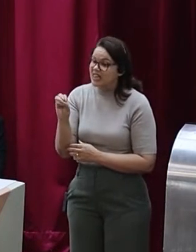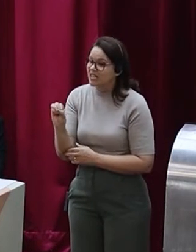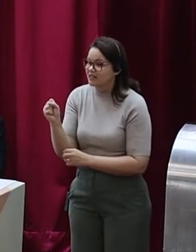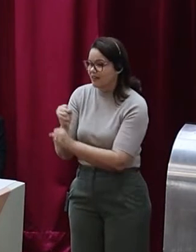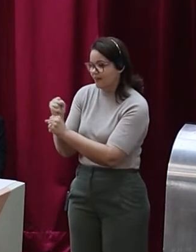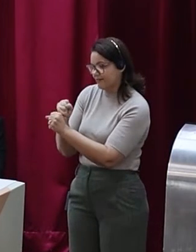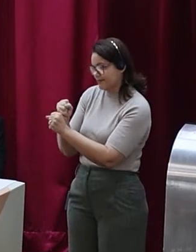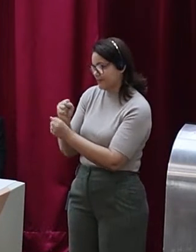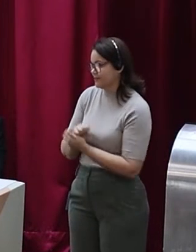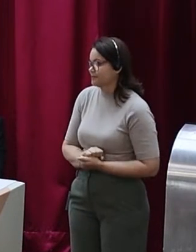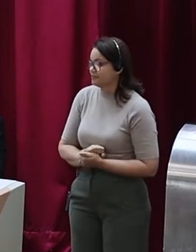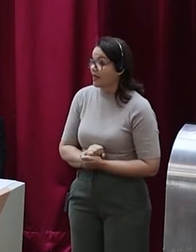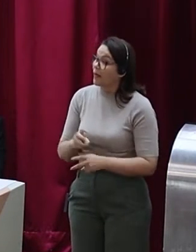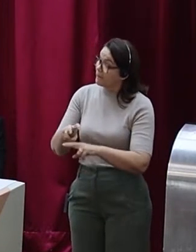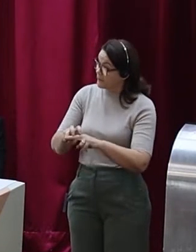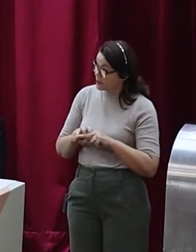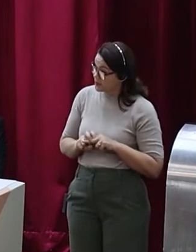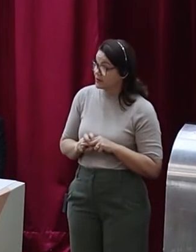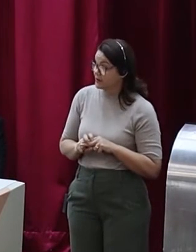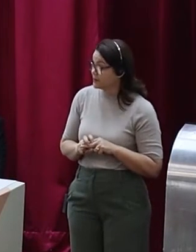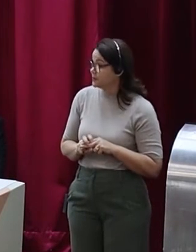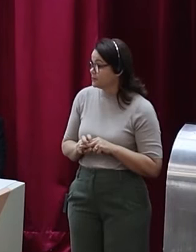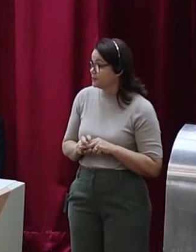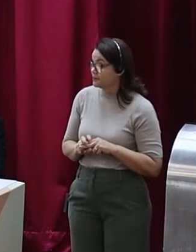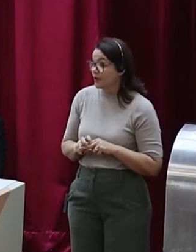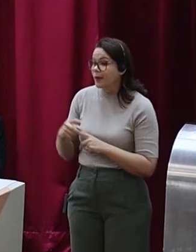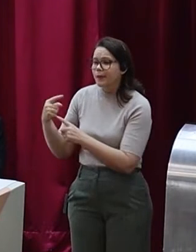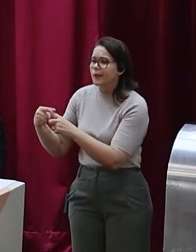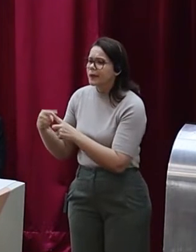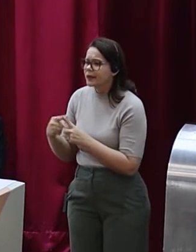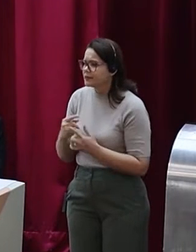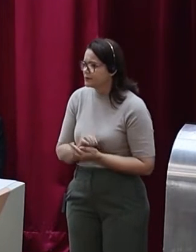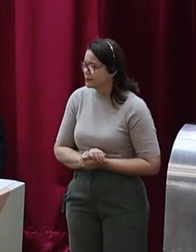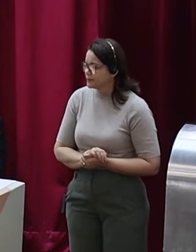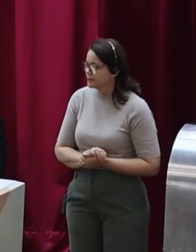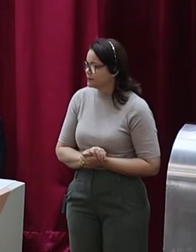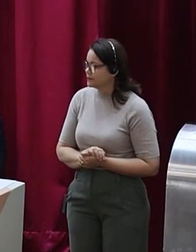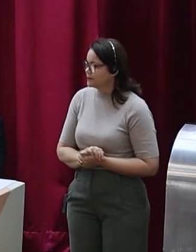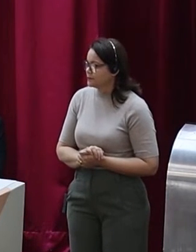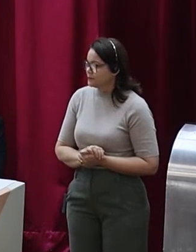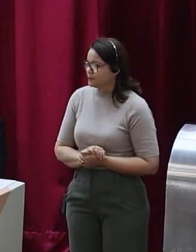Y es por eso que, ¿y por qué esto? Sí, un ratito, el siguiente. El siguiente.